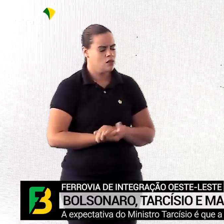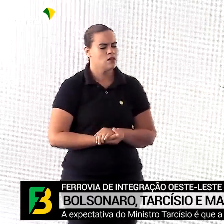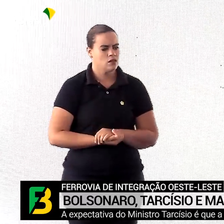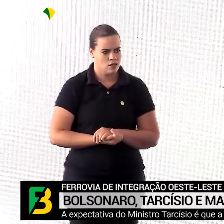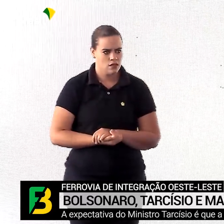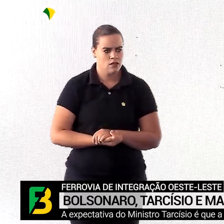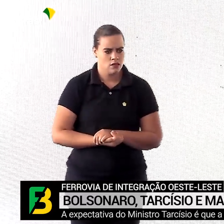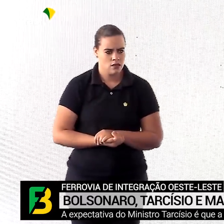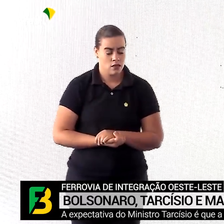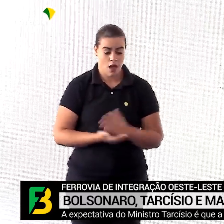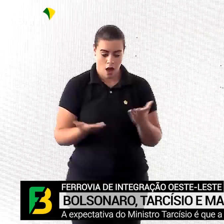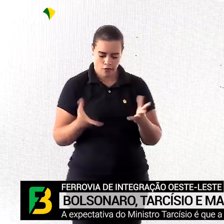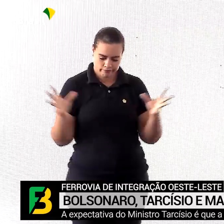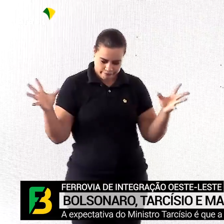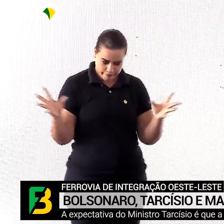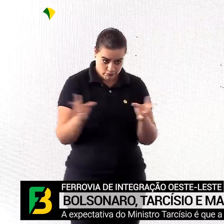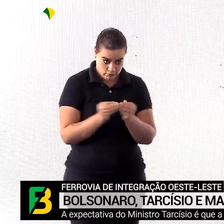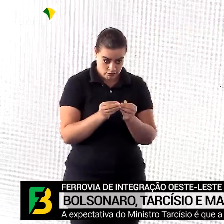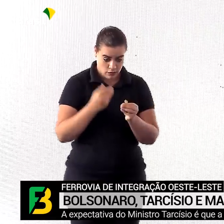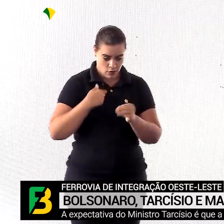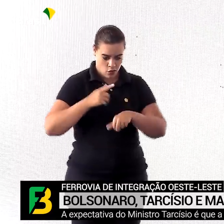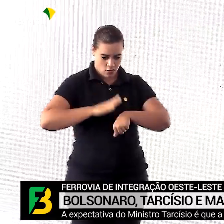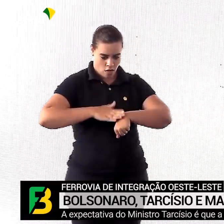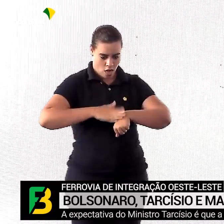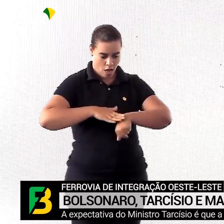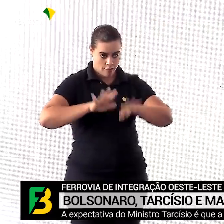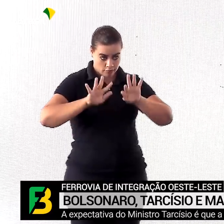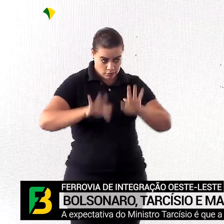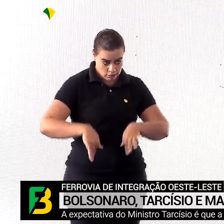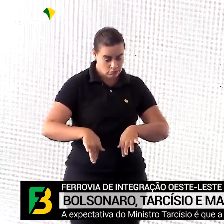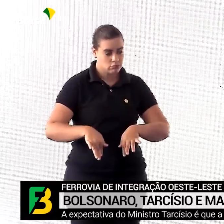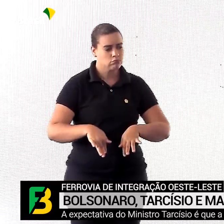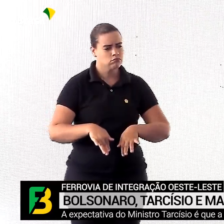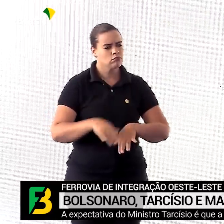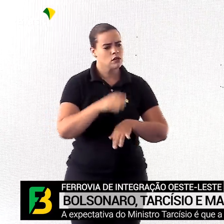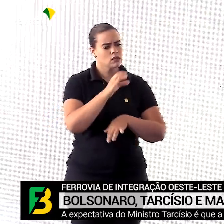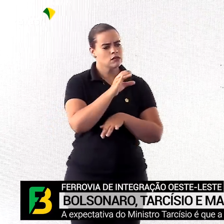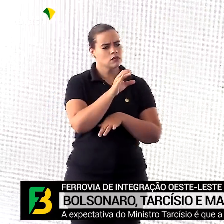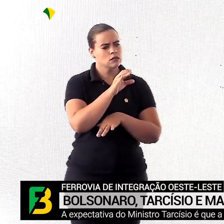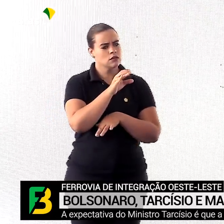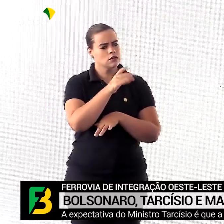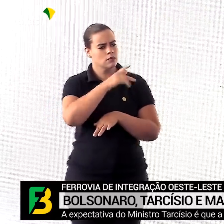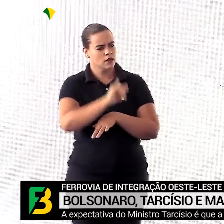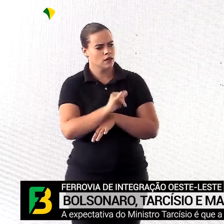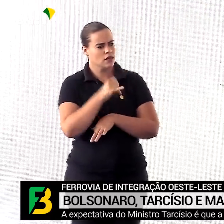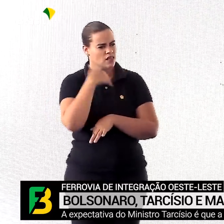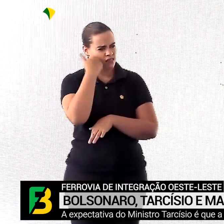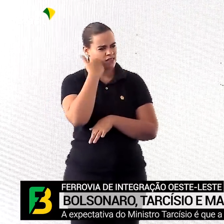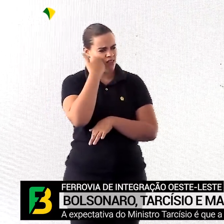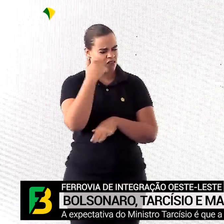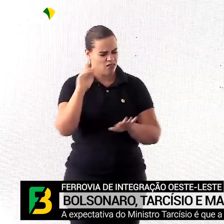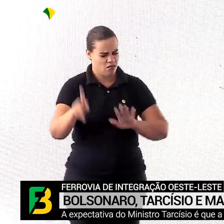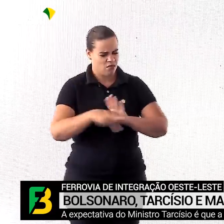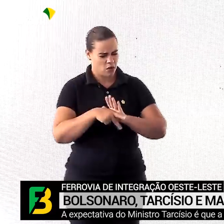e aí para terminar aqui o meu tempo e aí a chefe da safadeza